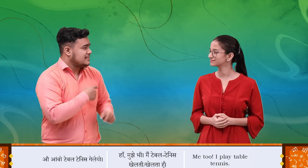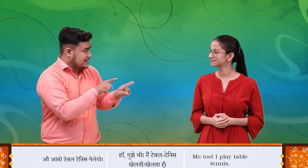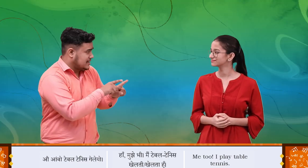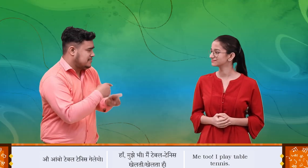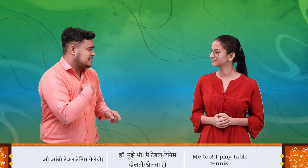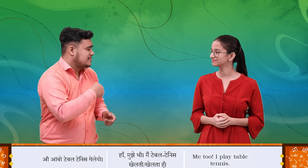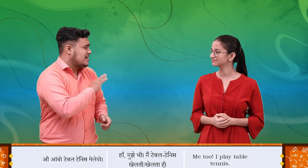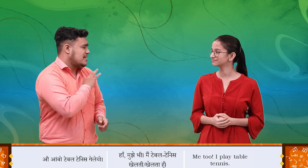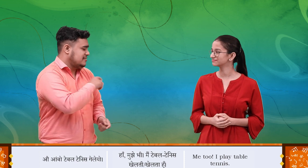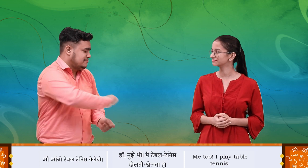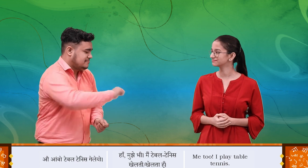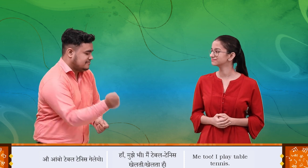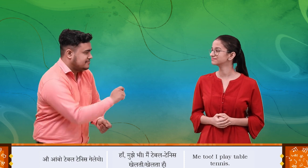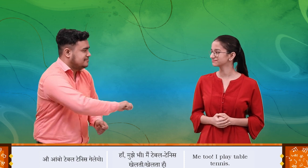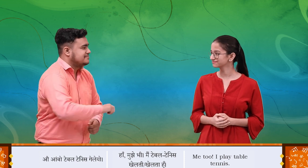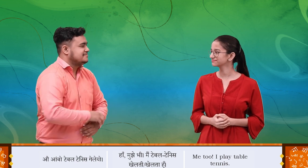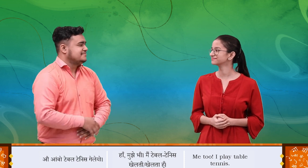Oh, angbu table tennis geliye.